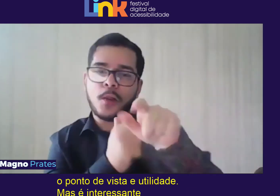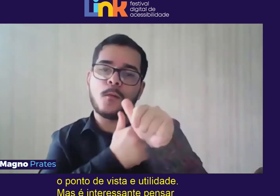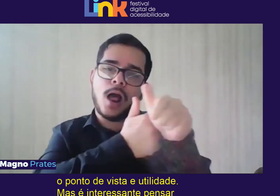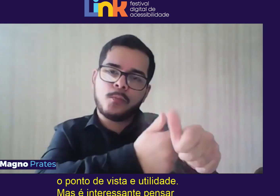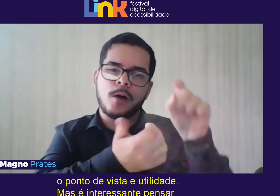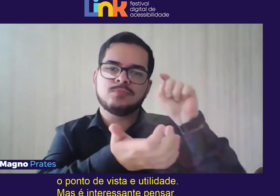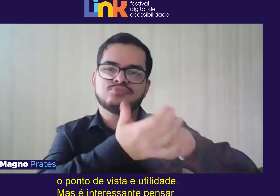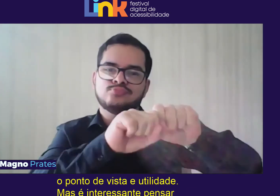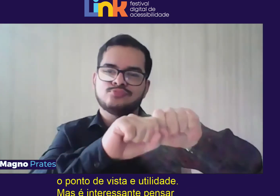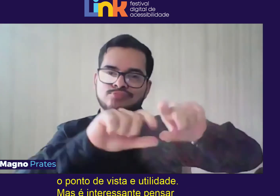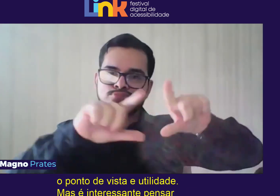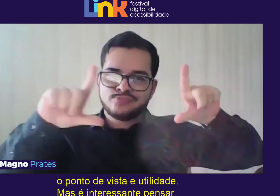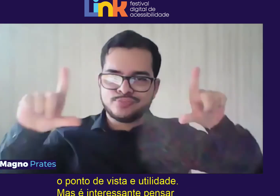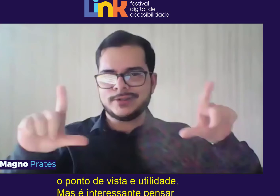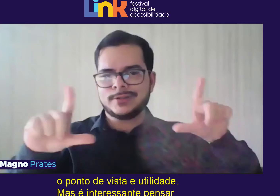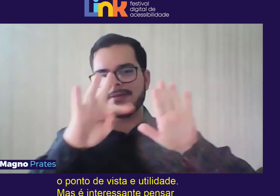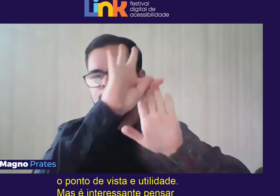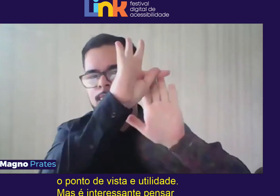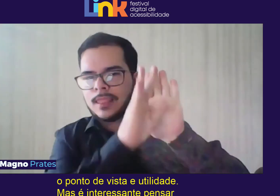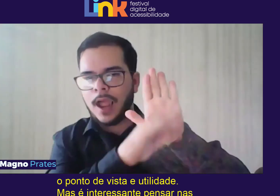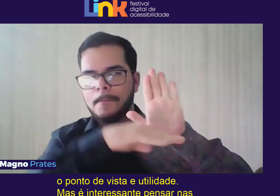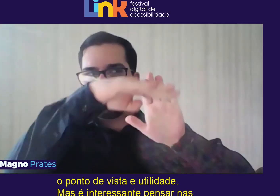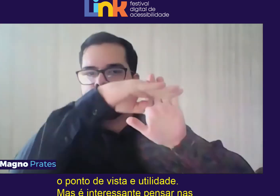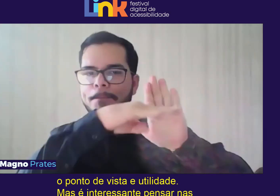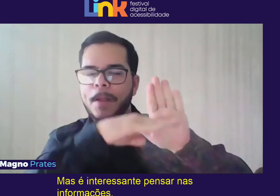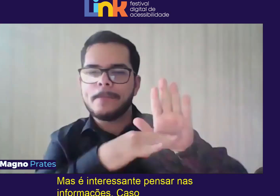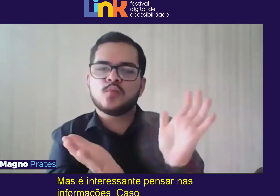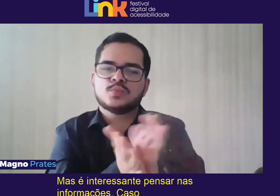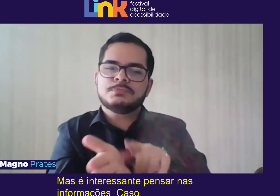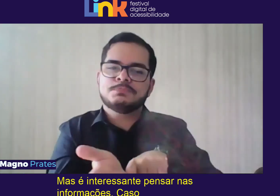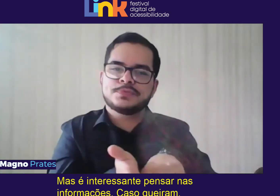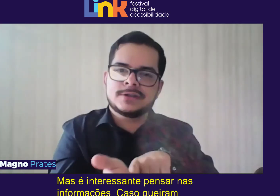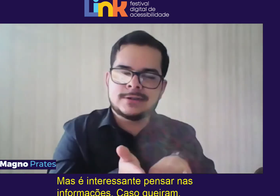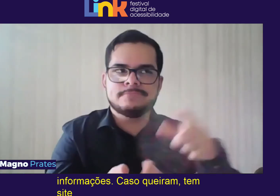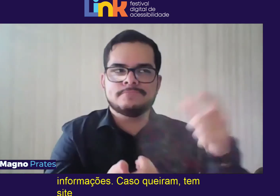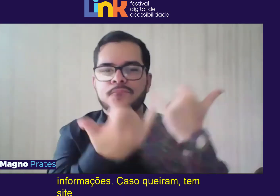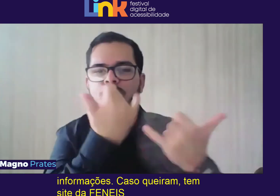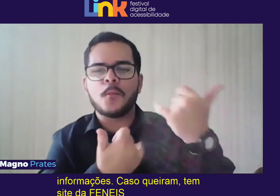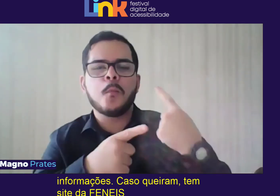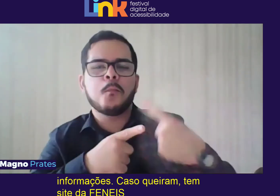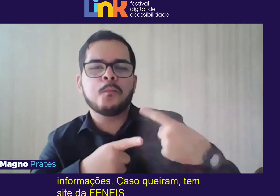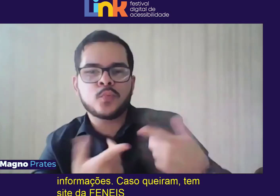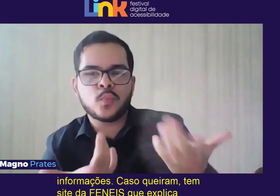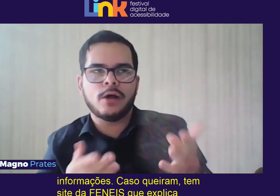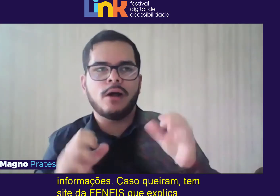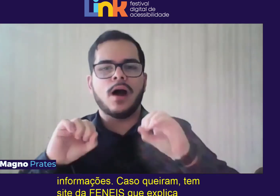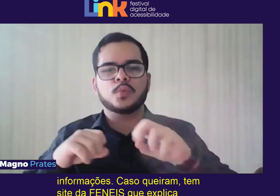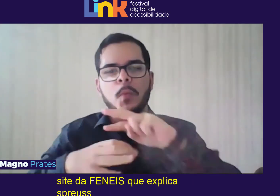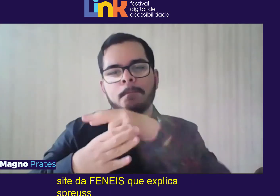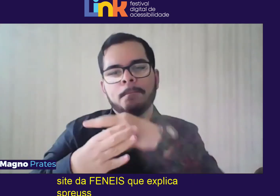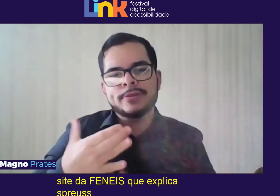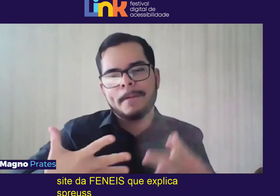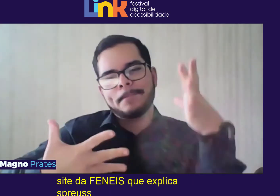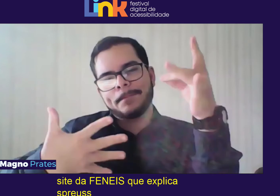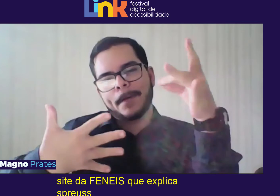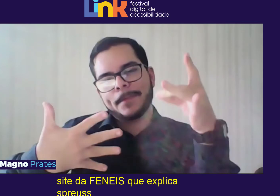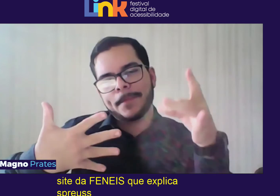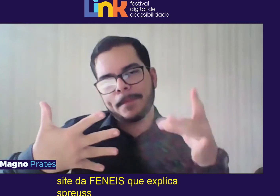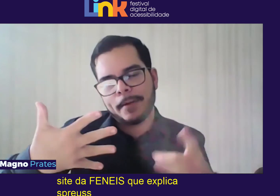sobre isso. Tem até um regulamento que vocês podem acessar e acompanhar, textos informativos para quem tem dúvidas ou quer fazer alguma pesquisa. Ele